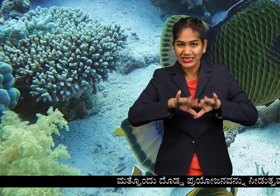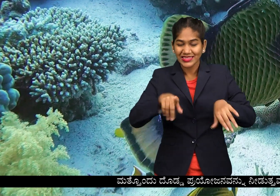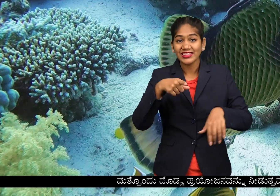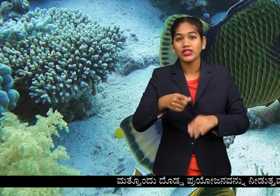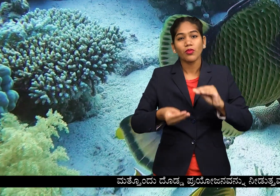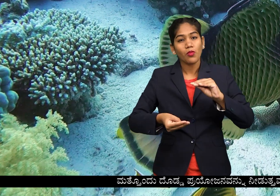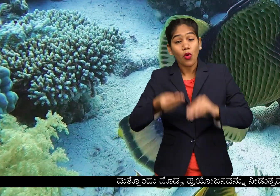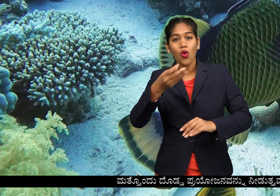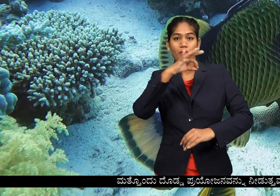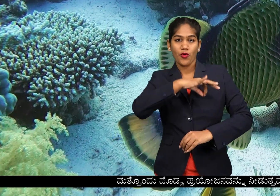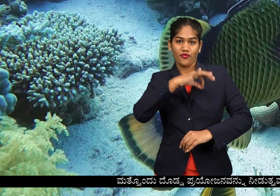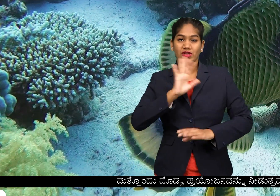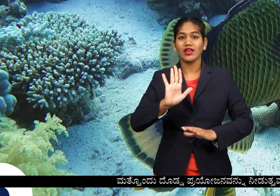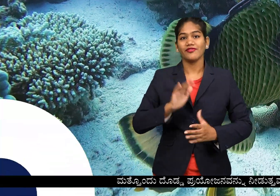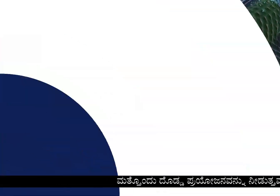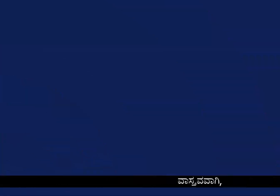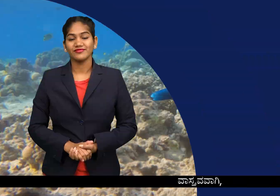ದೊಡ್ಡ ಪ್ರಯೋಜನವನ್ನ ನೀಡುತ್ತದೆ.